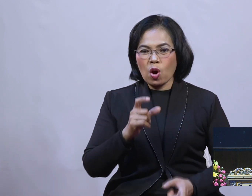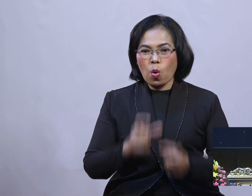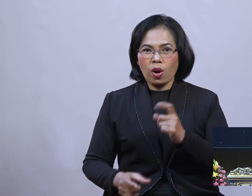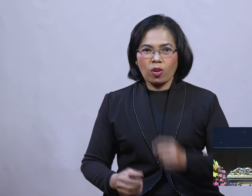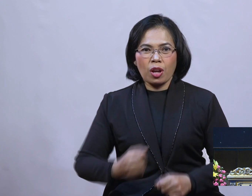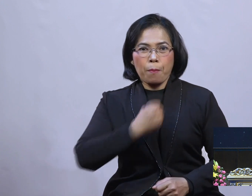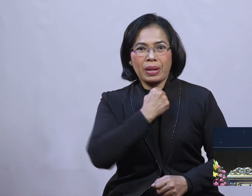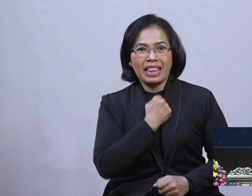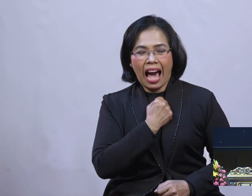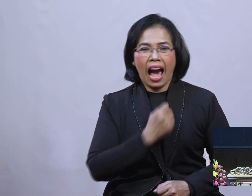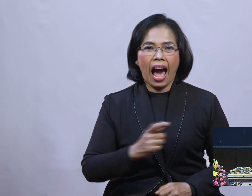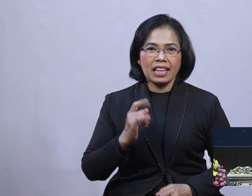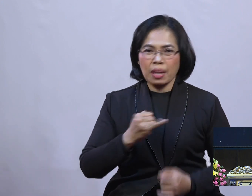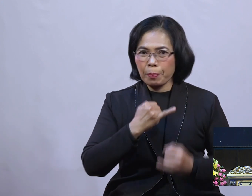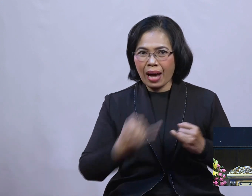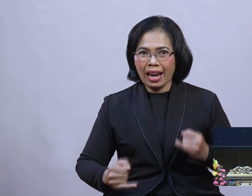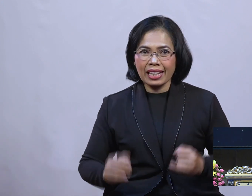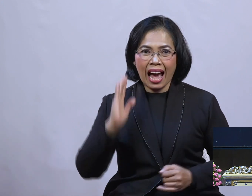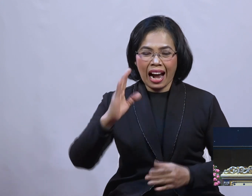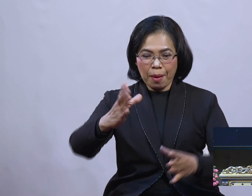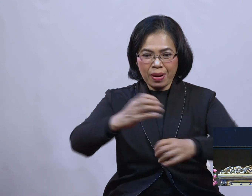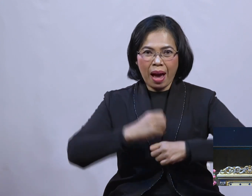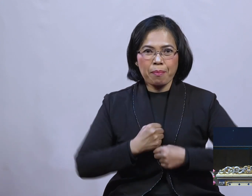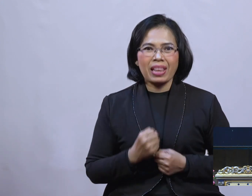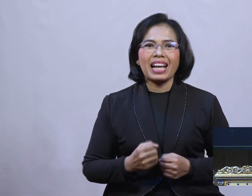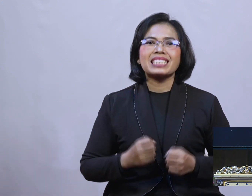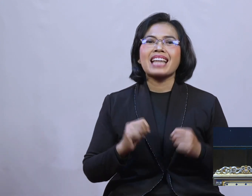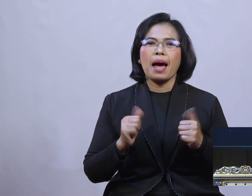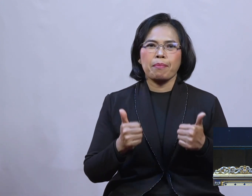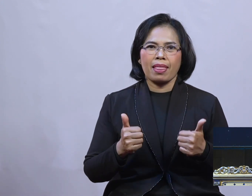bertahan sampai kesudahan itu akan beroleh selamat nih